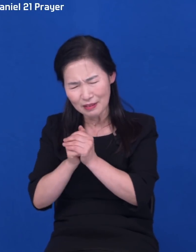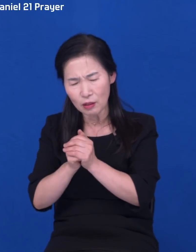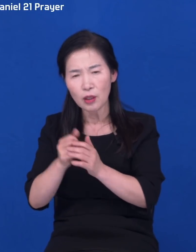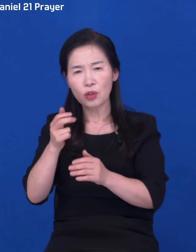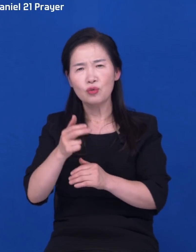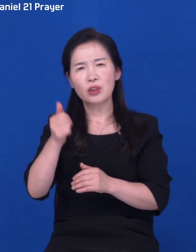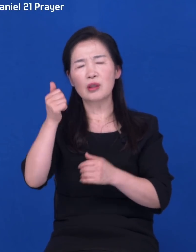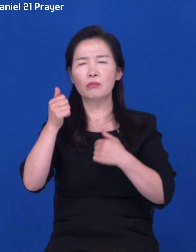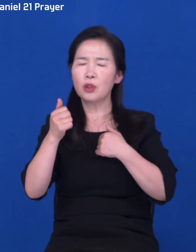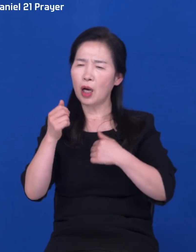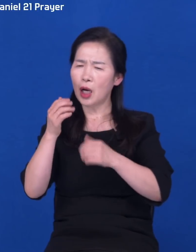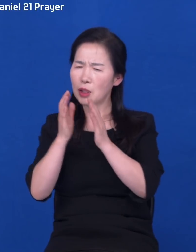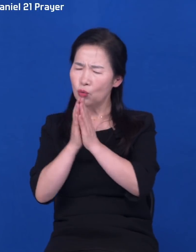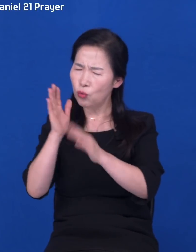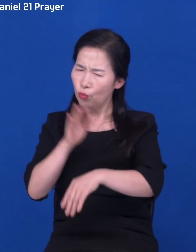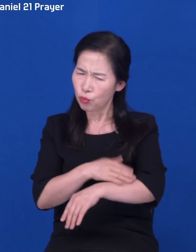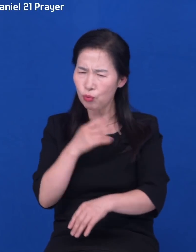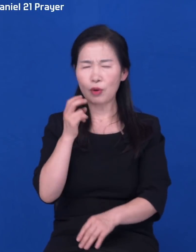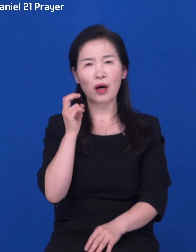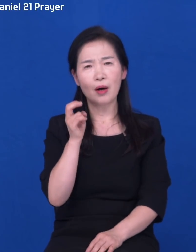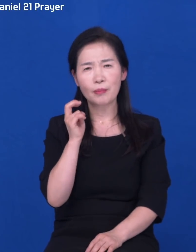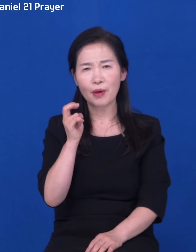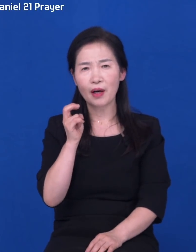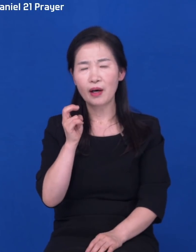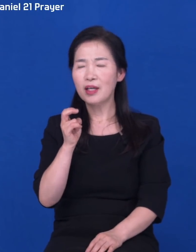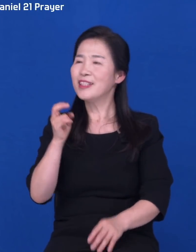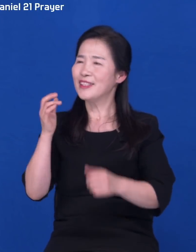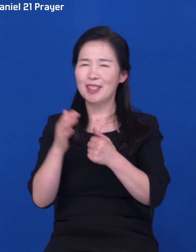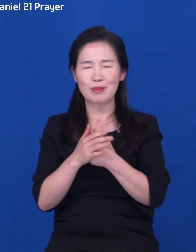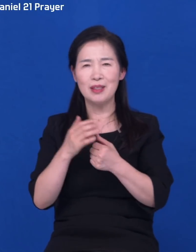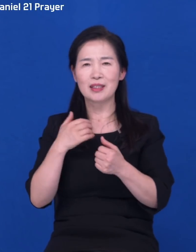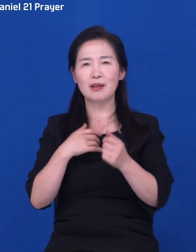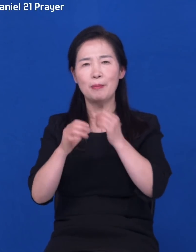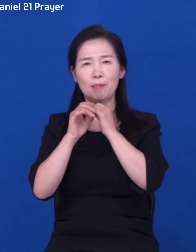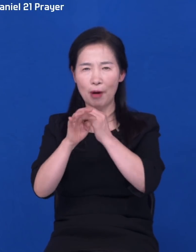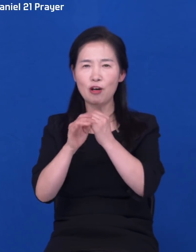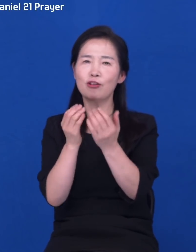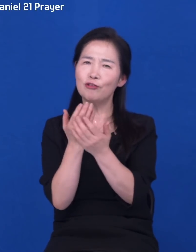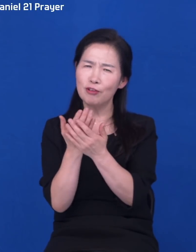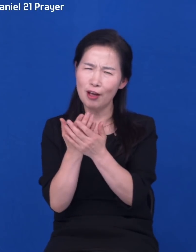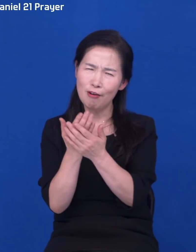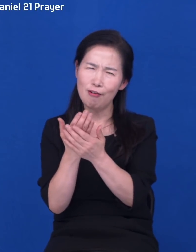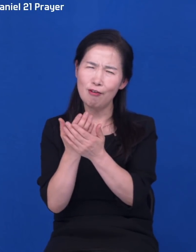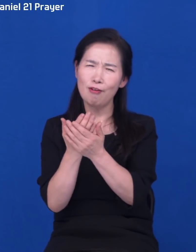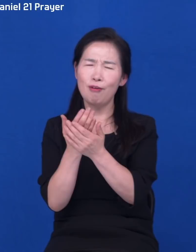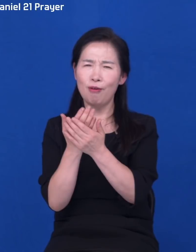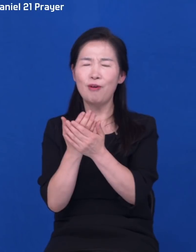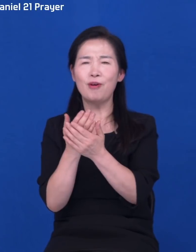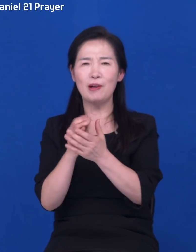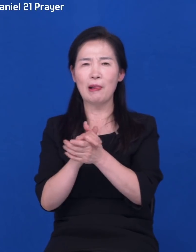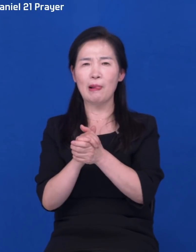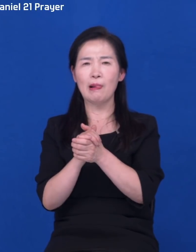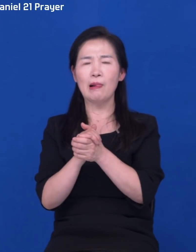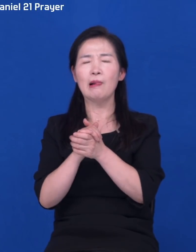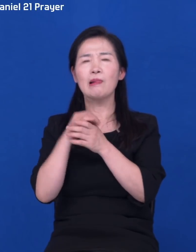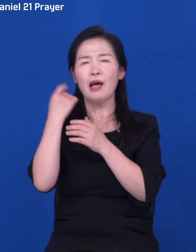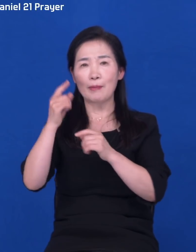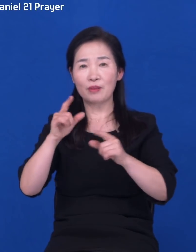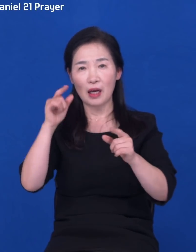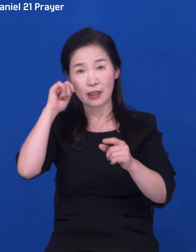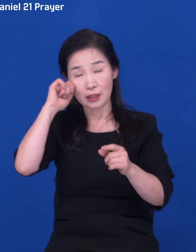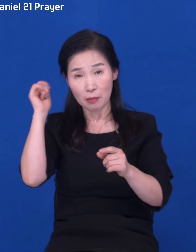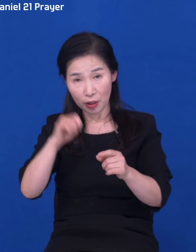그런 것 같아요. 그러면 나한테 방언 주세요. 나 받으면 하니까 방언 주시라고요. 그 기도를 하는데 다음날 새벽에